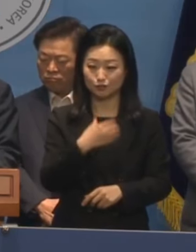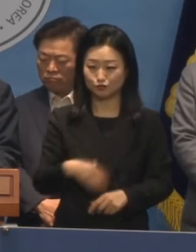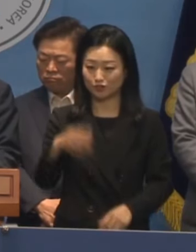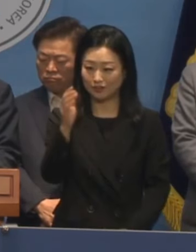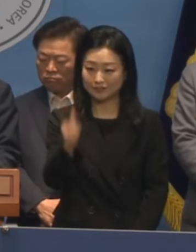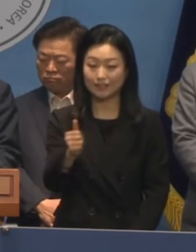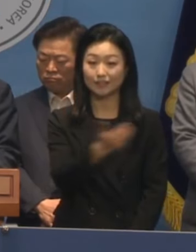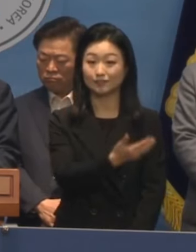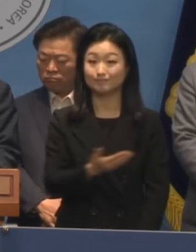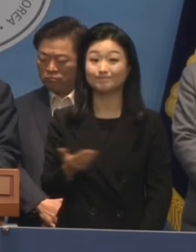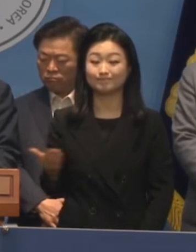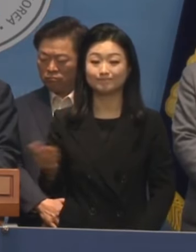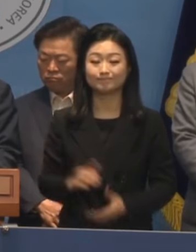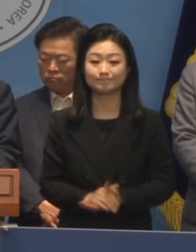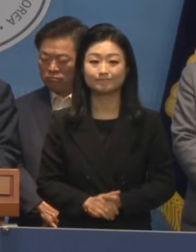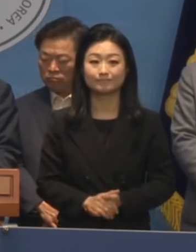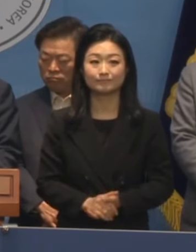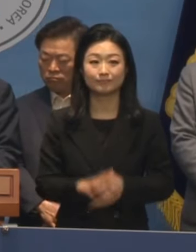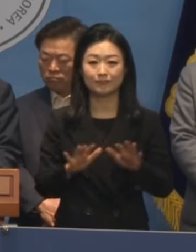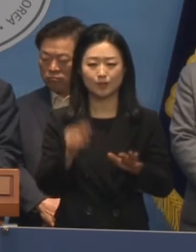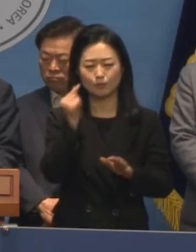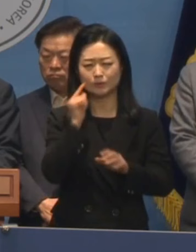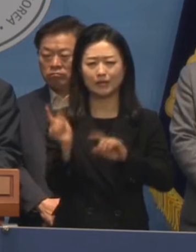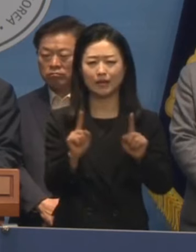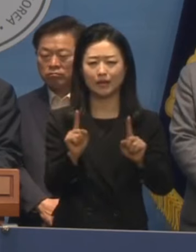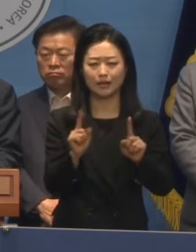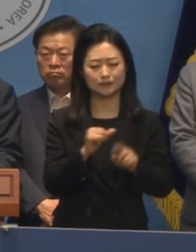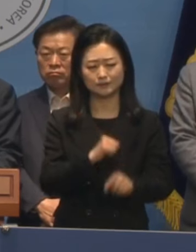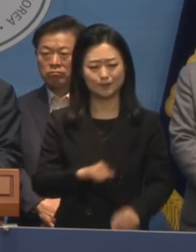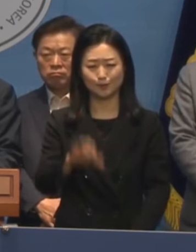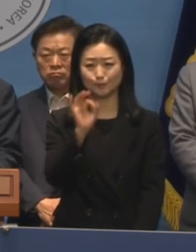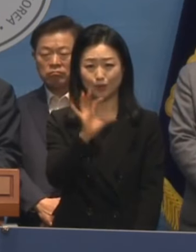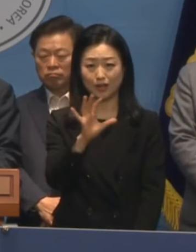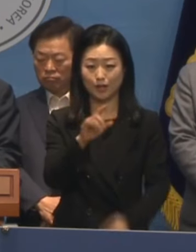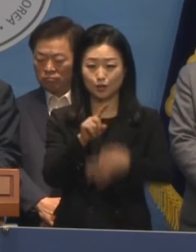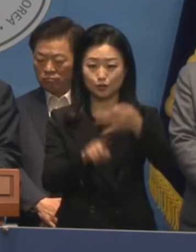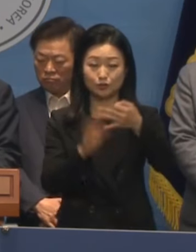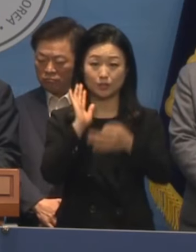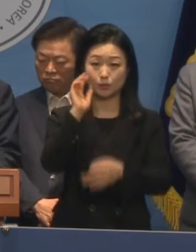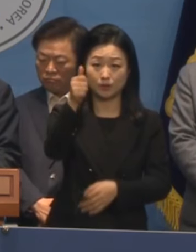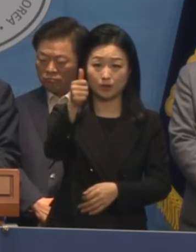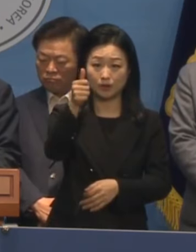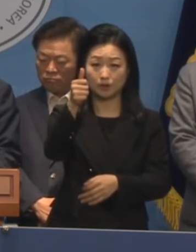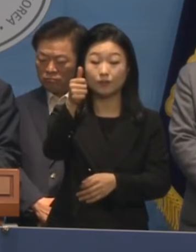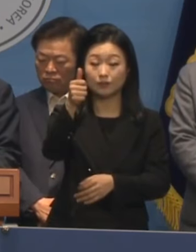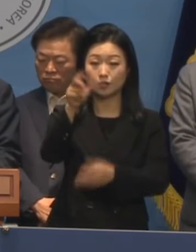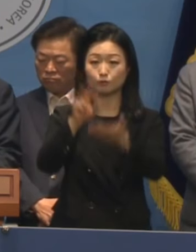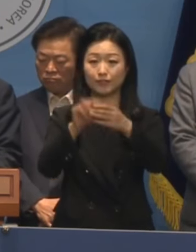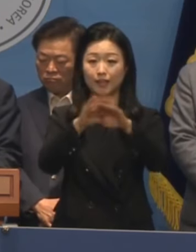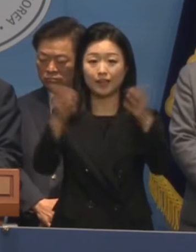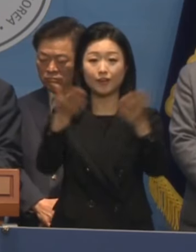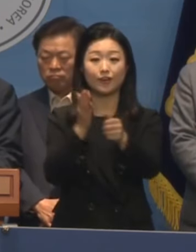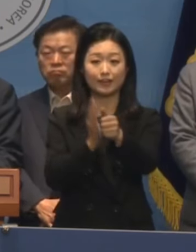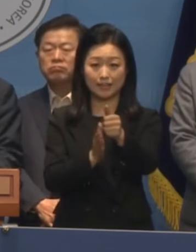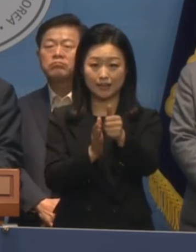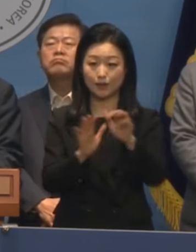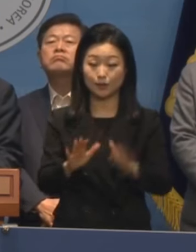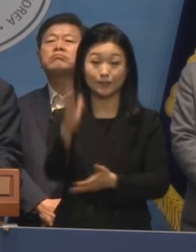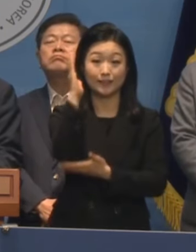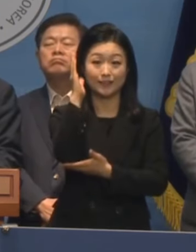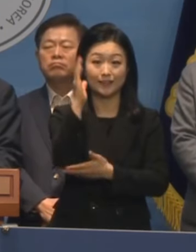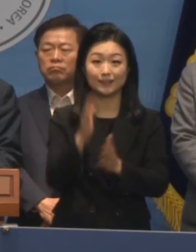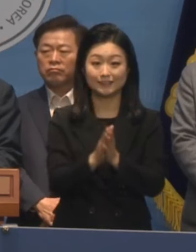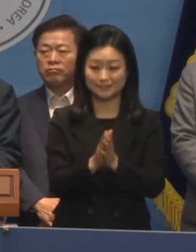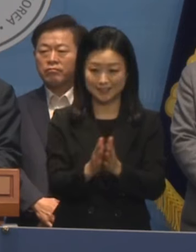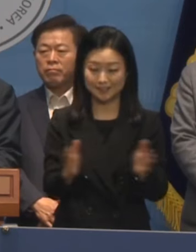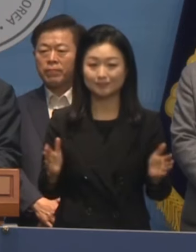이번에 이대로는 못 살겠다 더 이상한 못 참겠다 윤성열 대통령이 결자 해제하라 이런 내용으로 기자 회견을